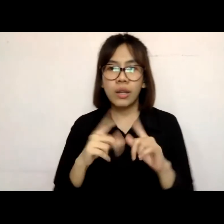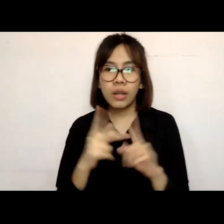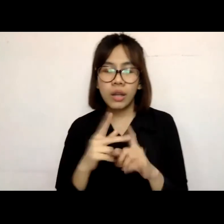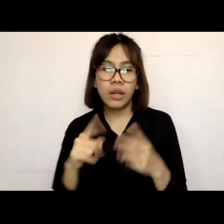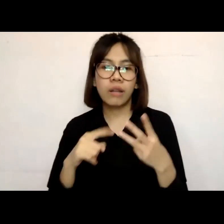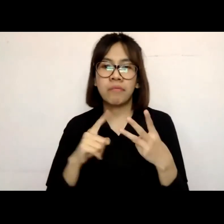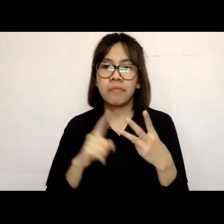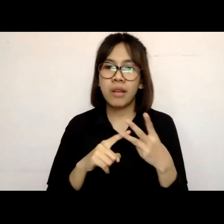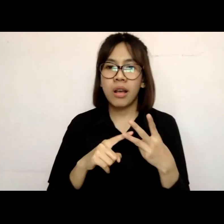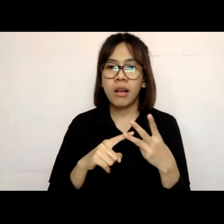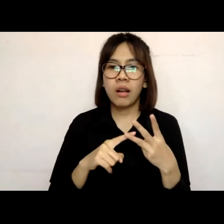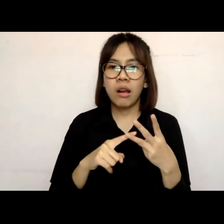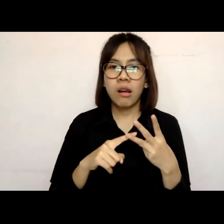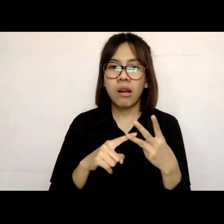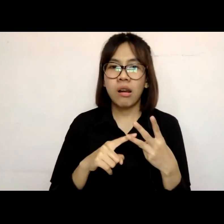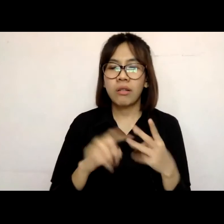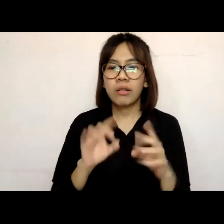ya.